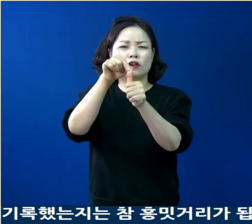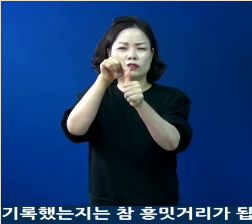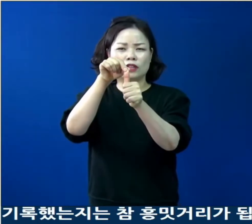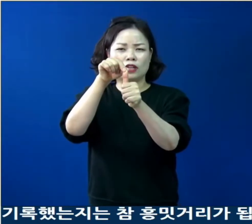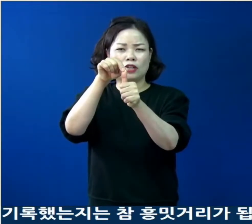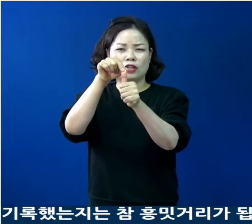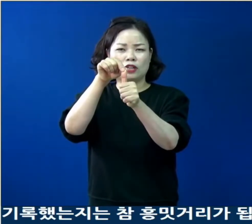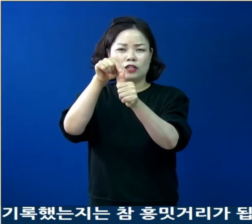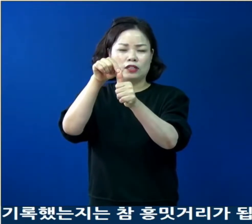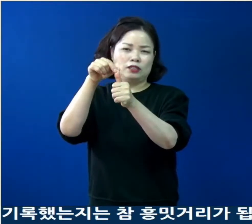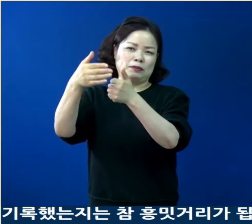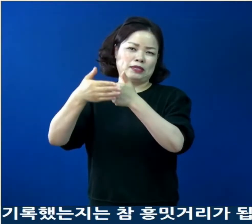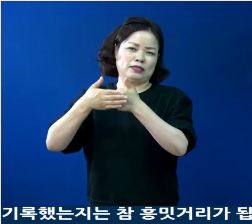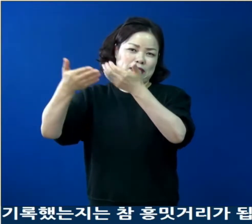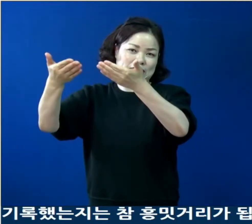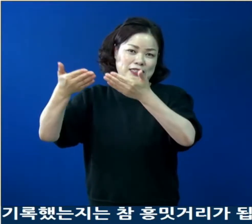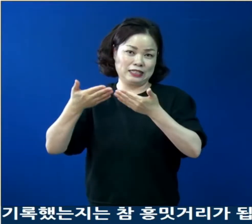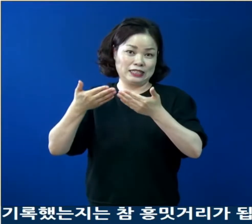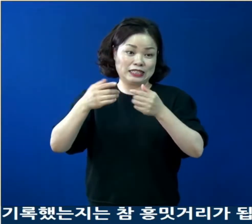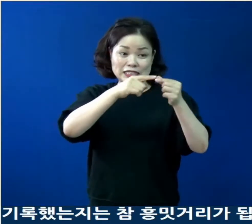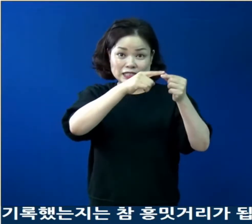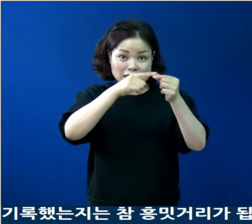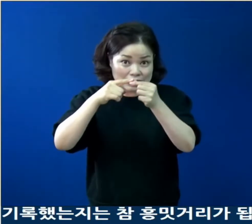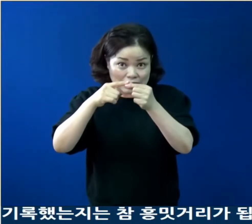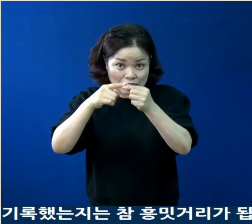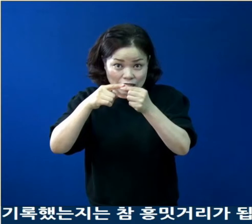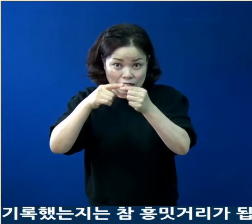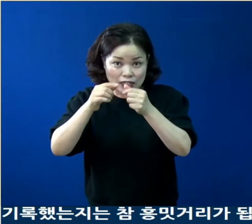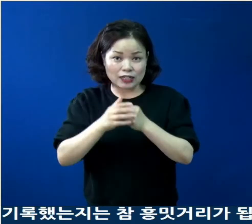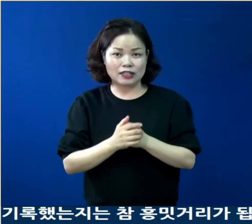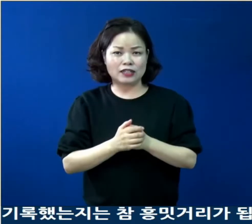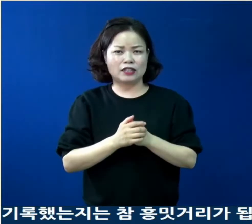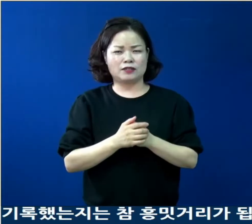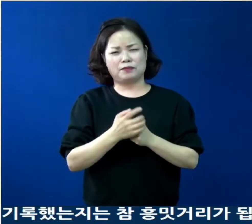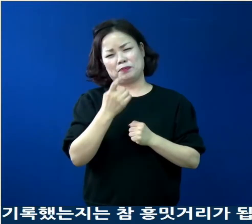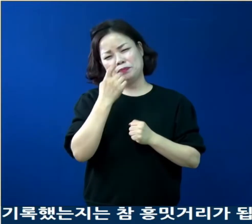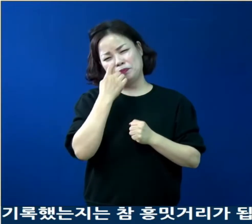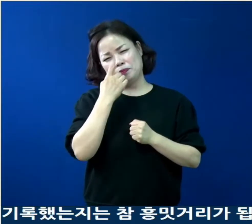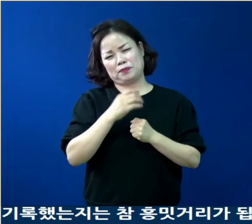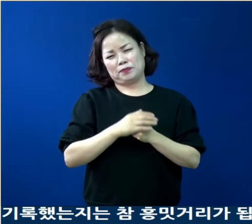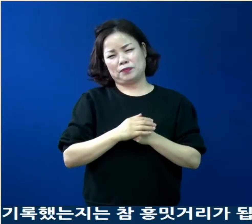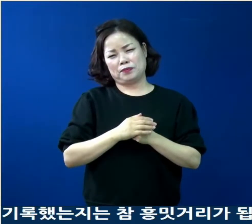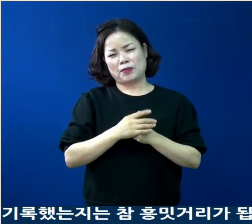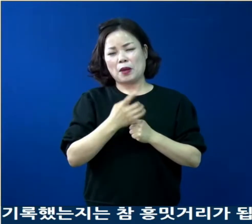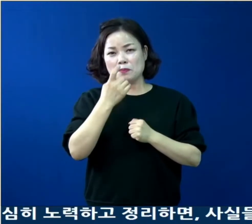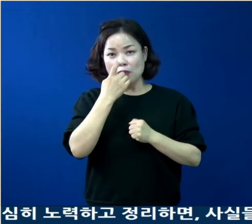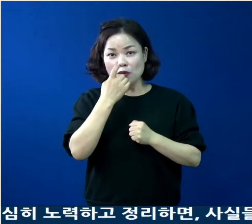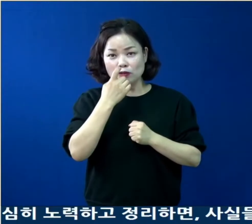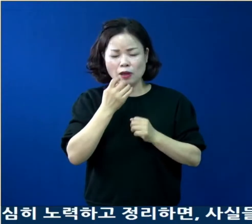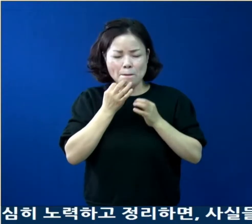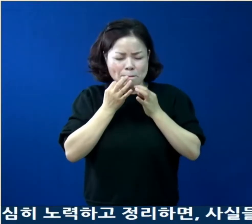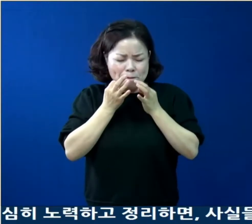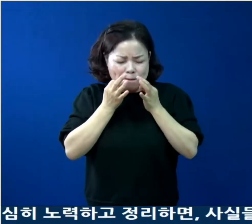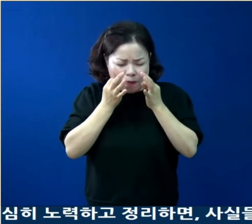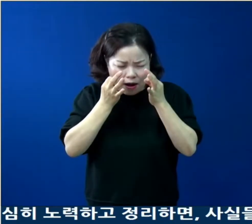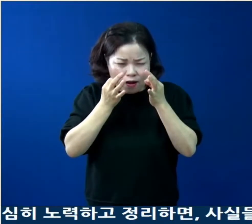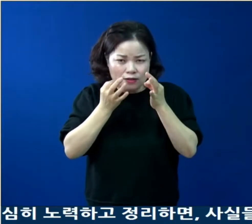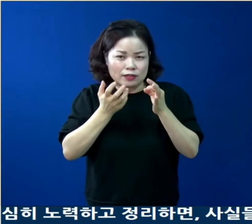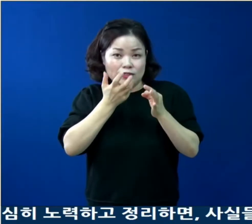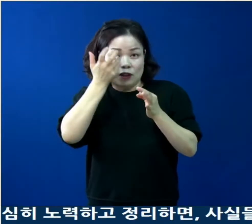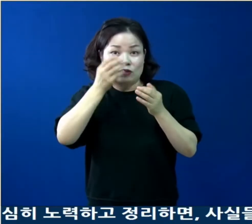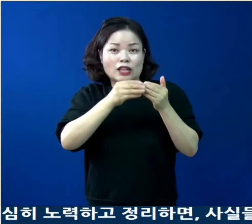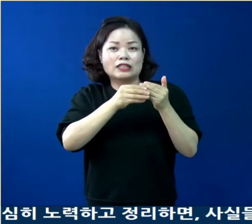도움이 되는 이런 글들이다라는 사실을 이렇게 배워갈 수 있는, 정말 배움으로 노력으로